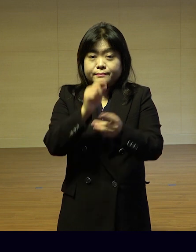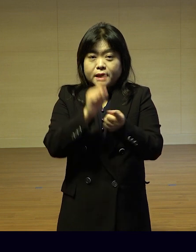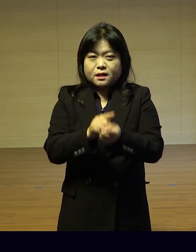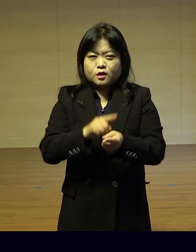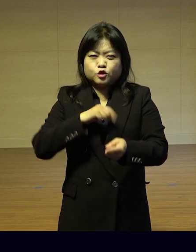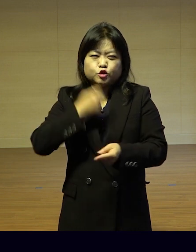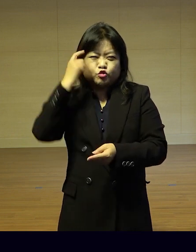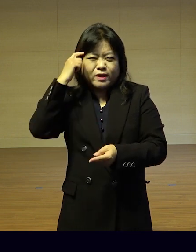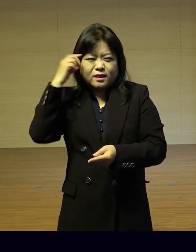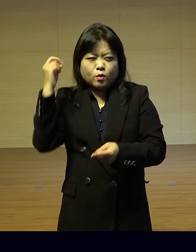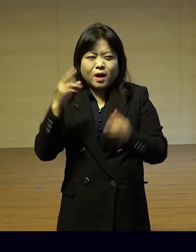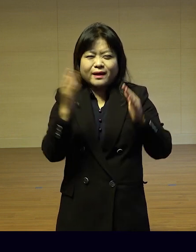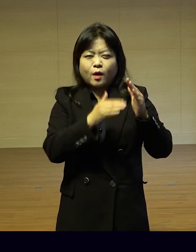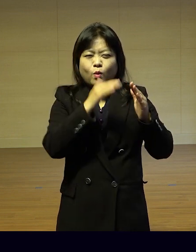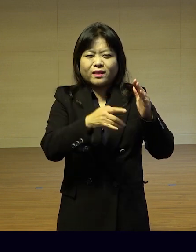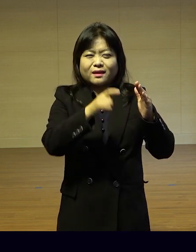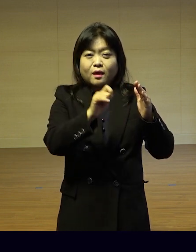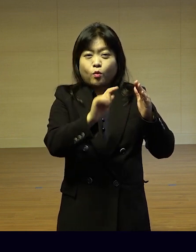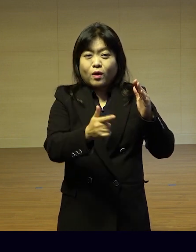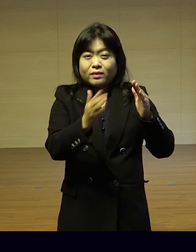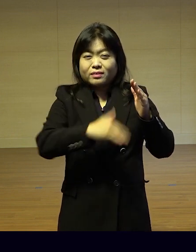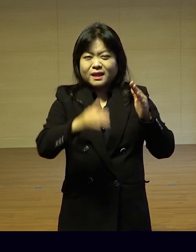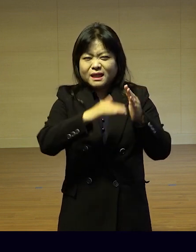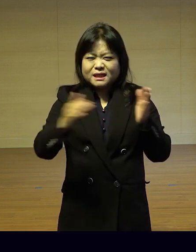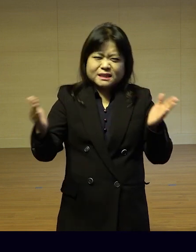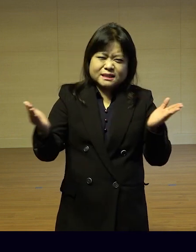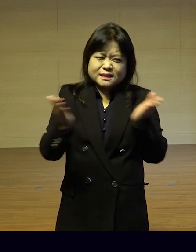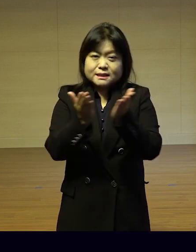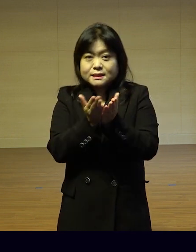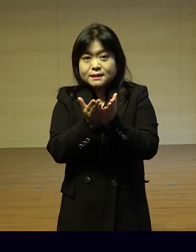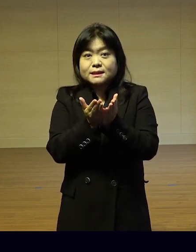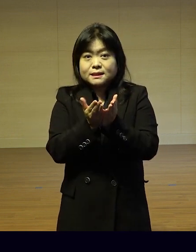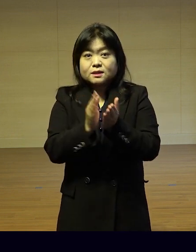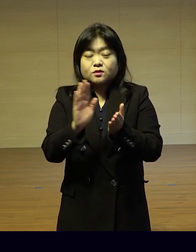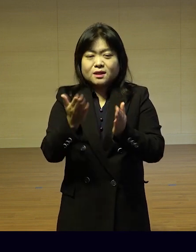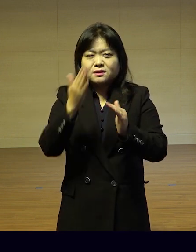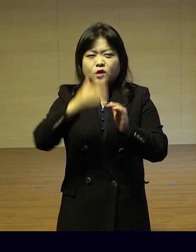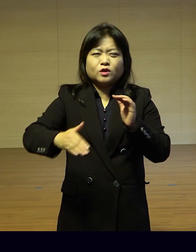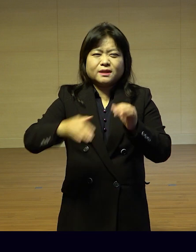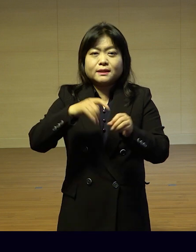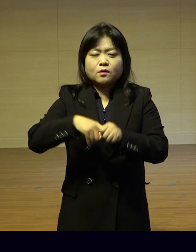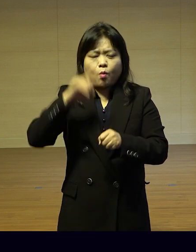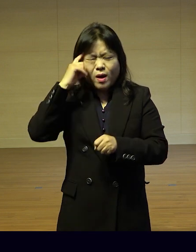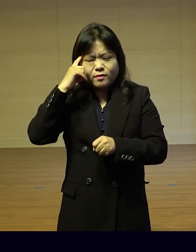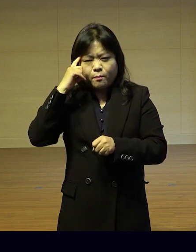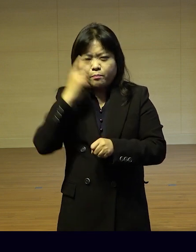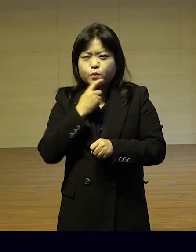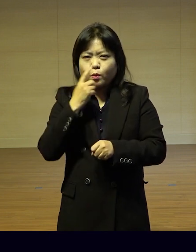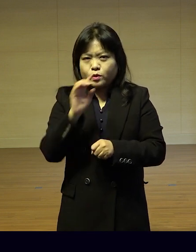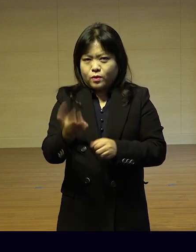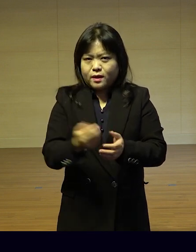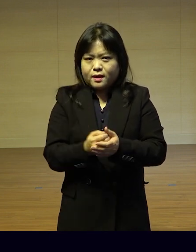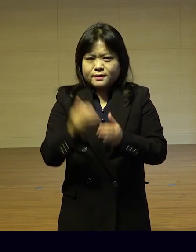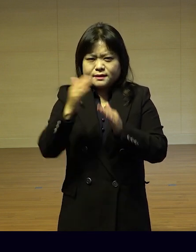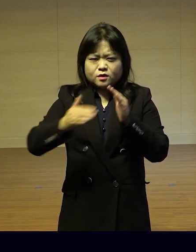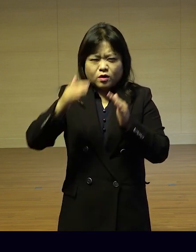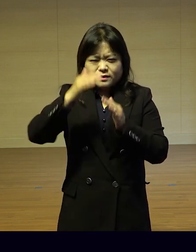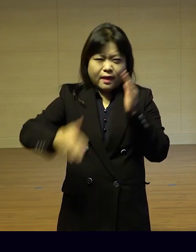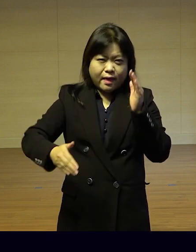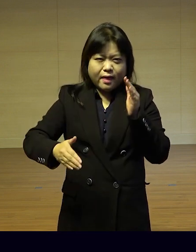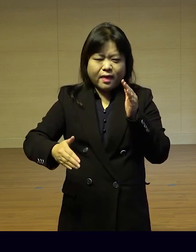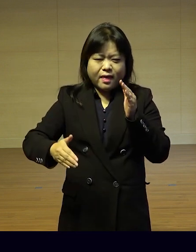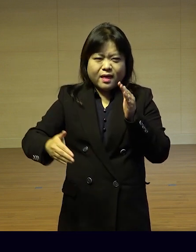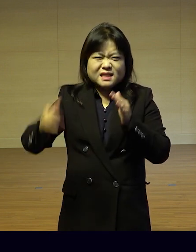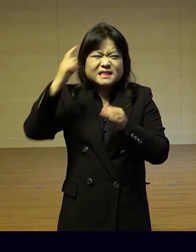주관과 객관이 일치되는 그 절대적 관념론이죠. 대립이 없는 관념론, 절대지에 도달할 수